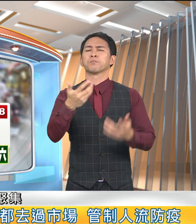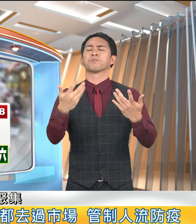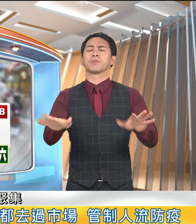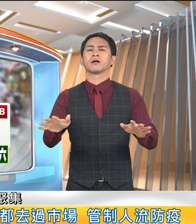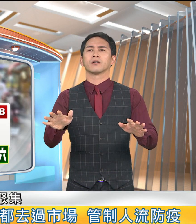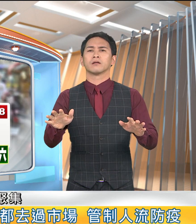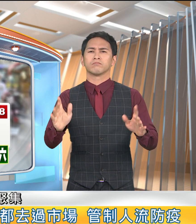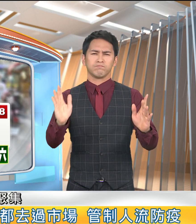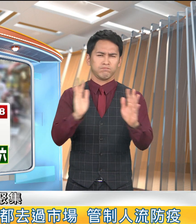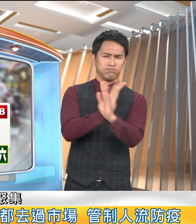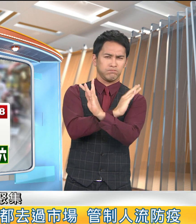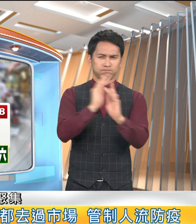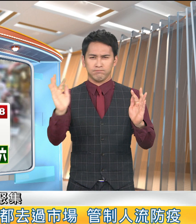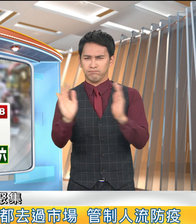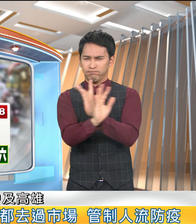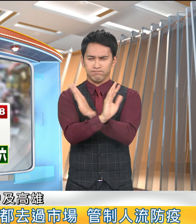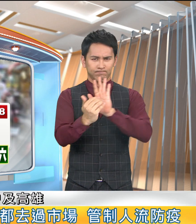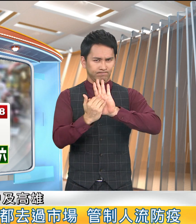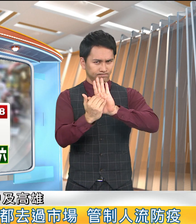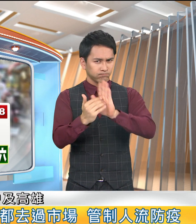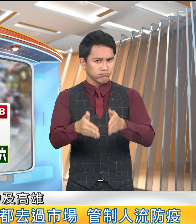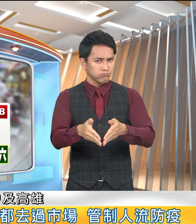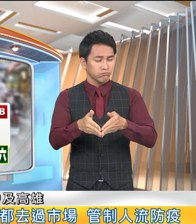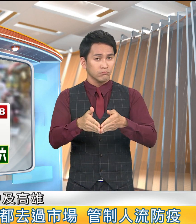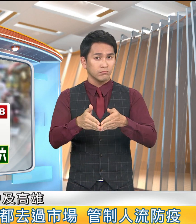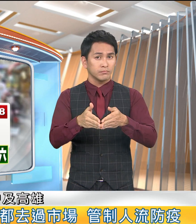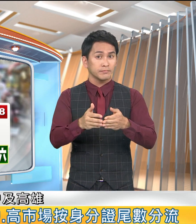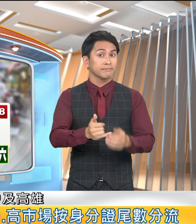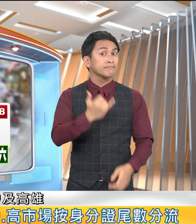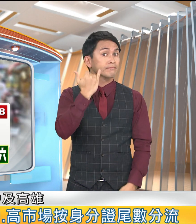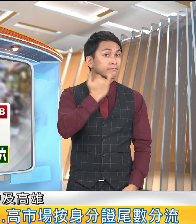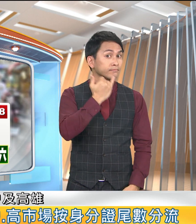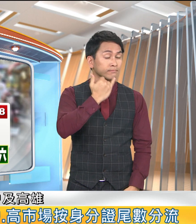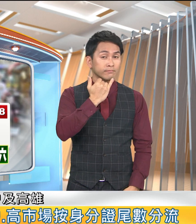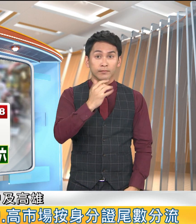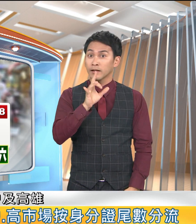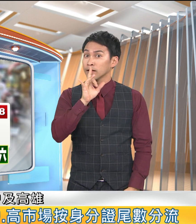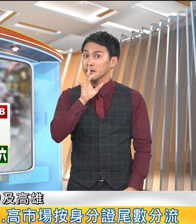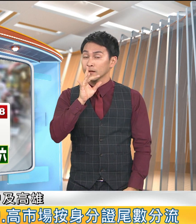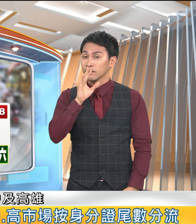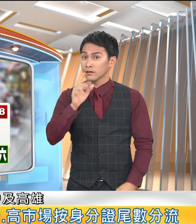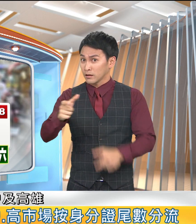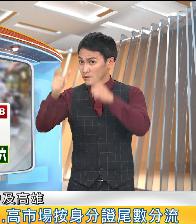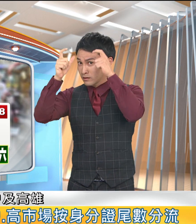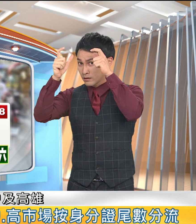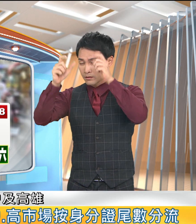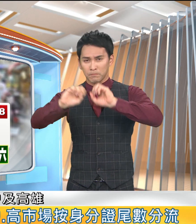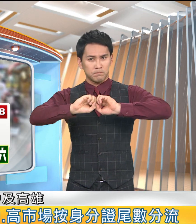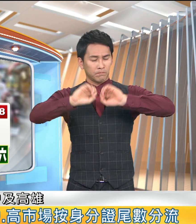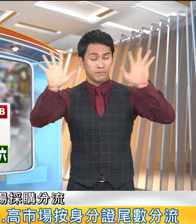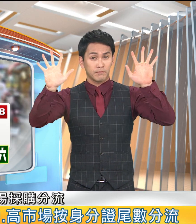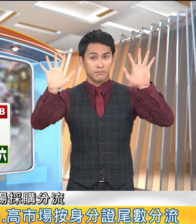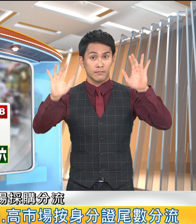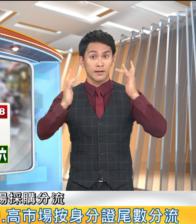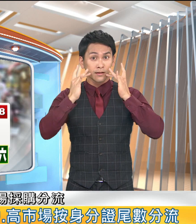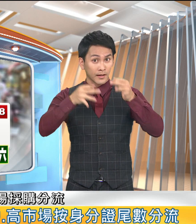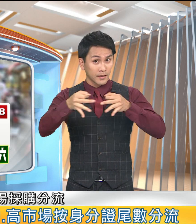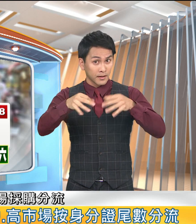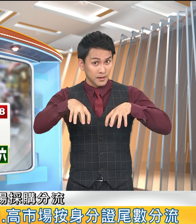为了避免人潮聚集，包括了基隆、台中以及高雄，都宣导传